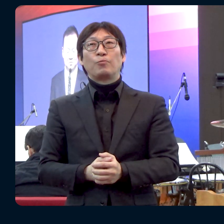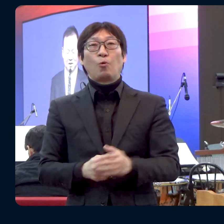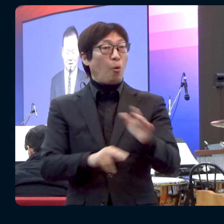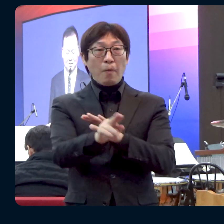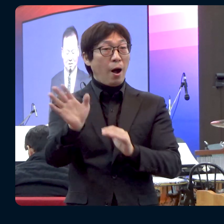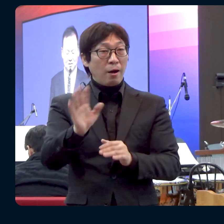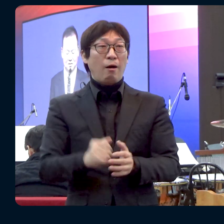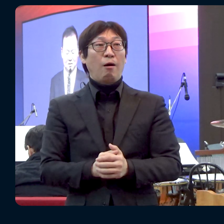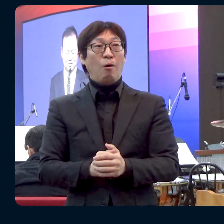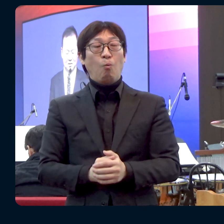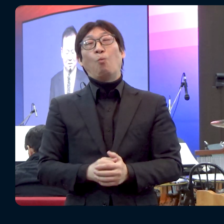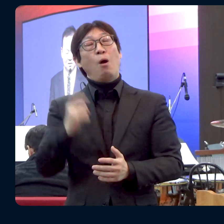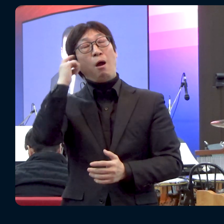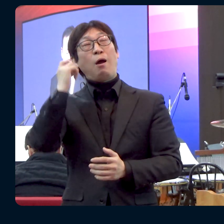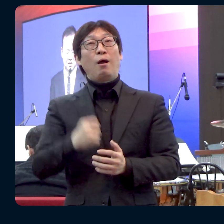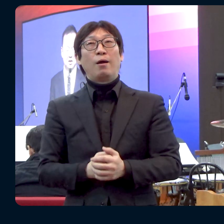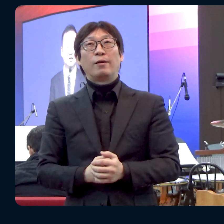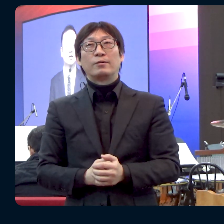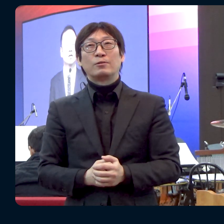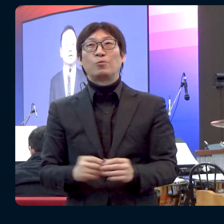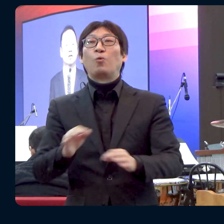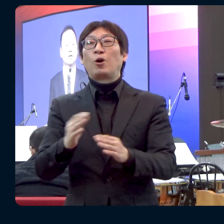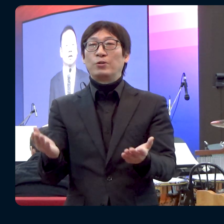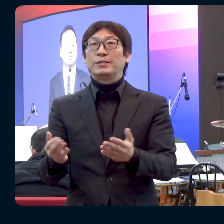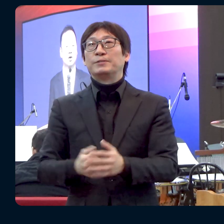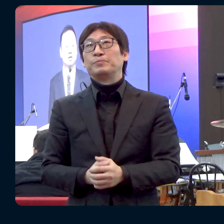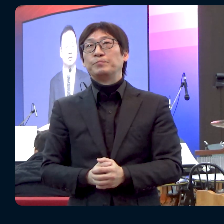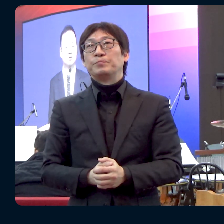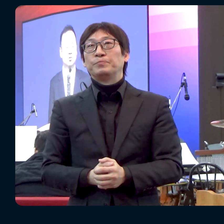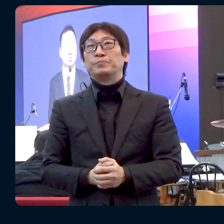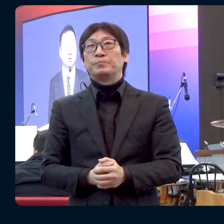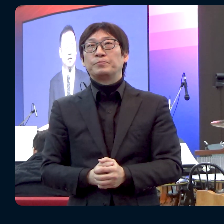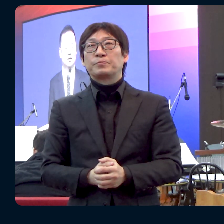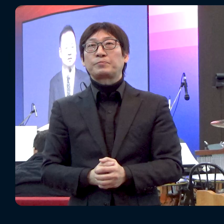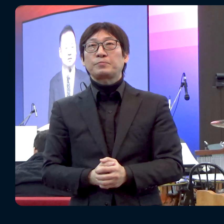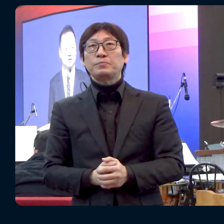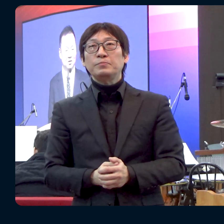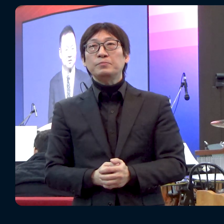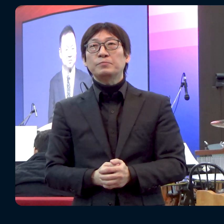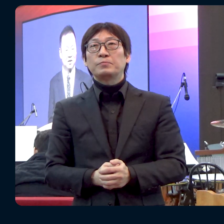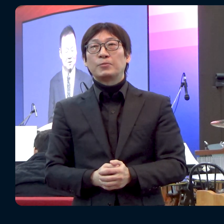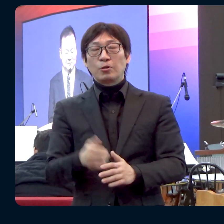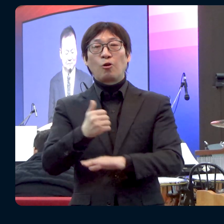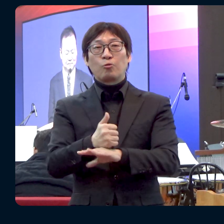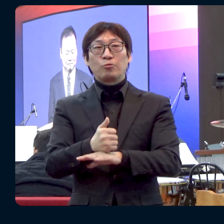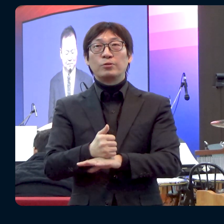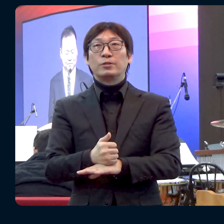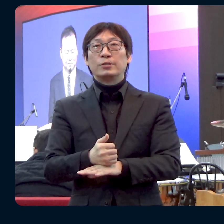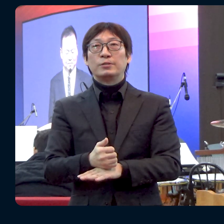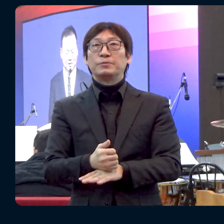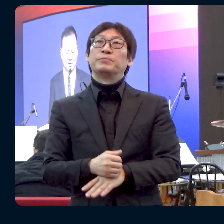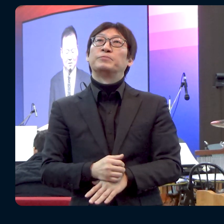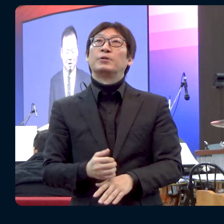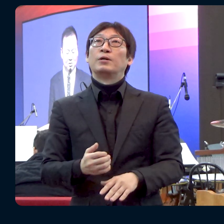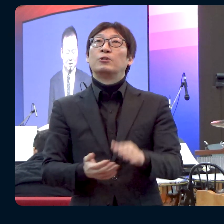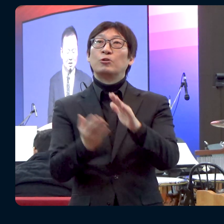충격이고 놀라움이었습니다. 그것이 감옥에 갇힌 성도의